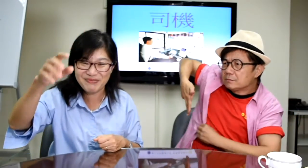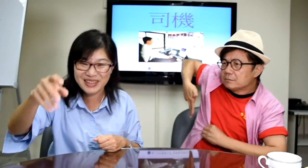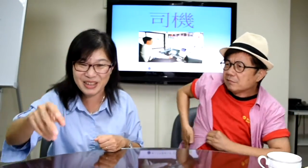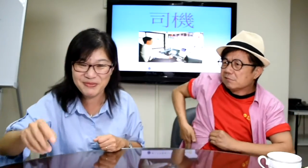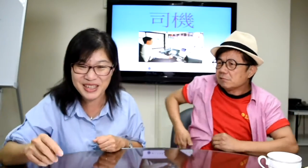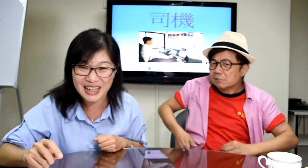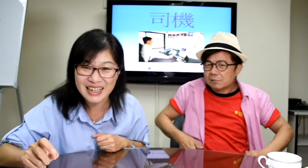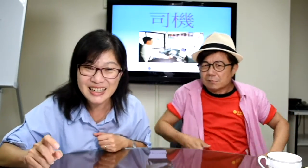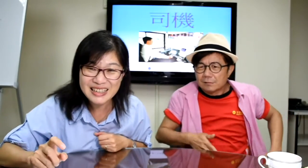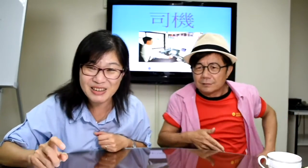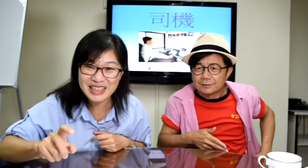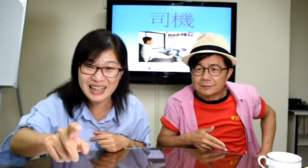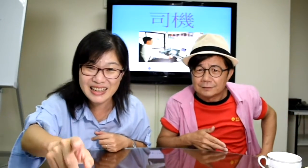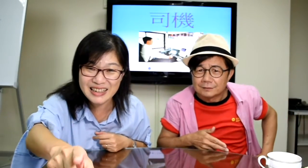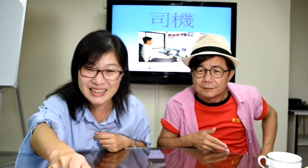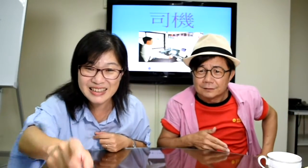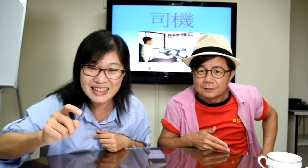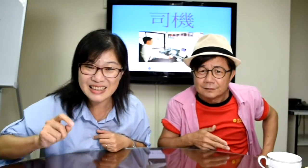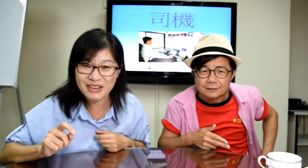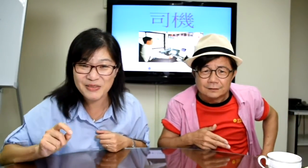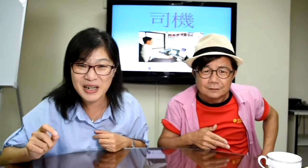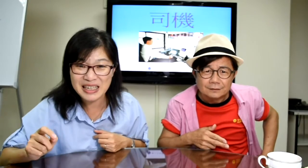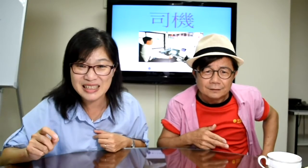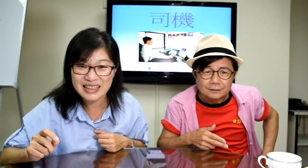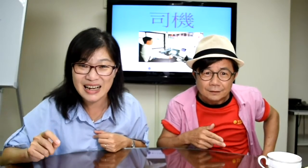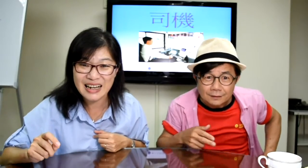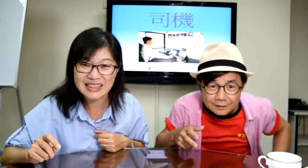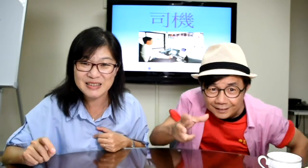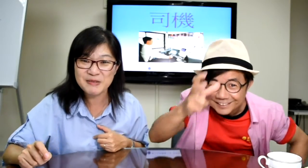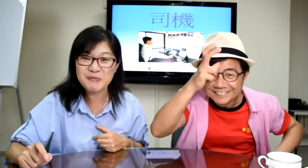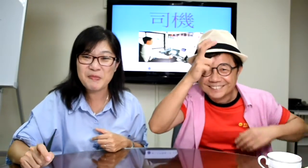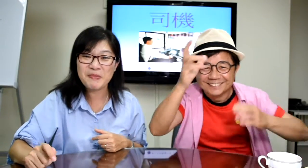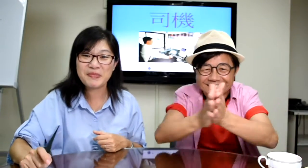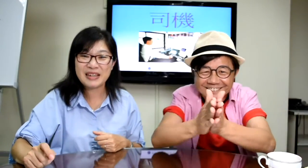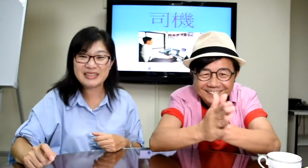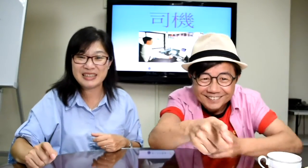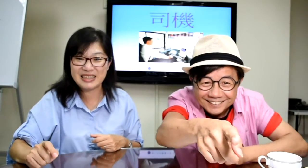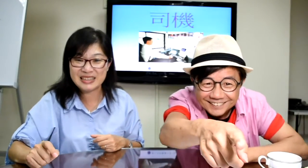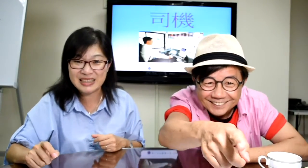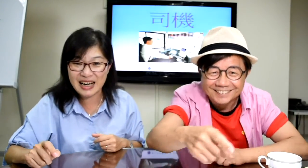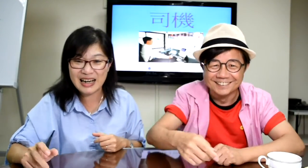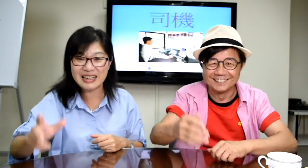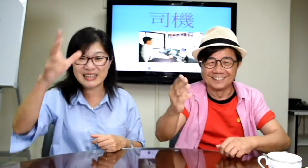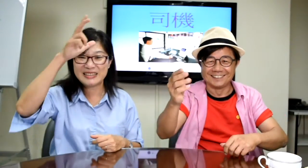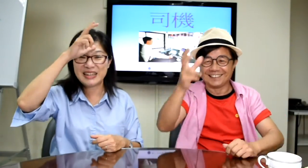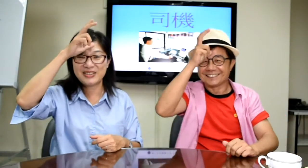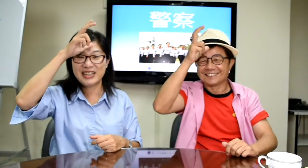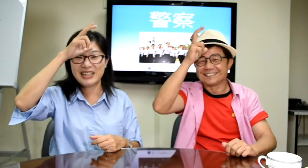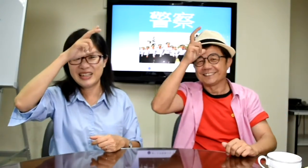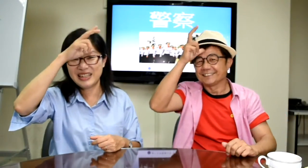有比了，有猜咯，来，我们看一下答案。警察答对，